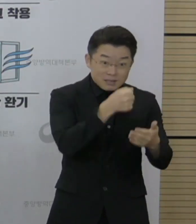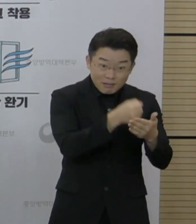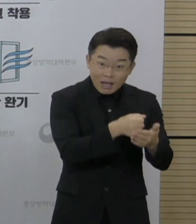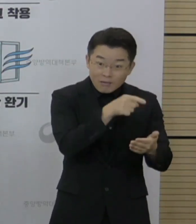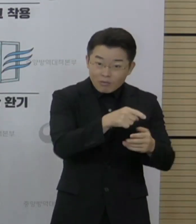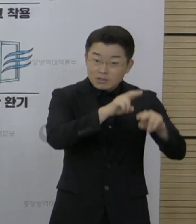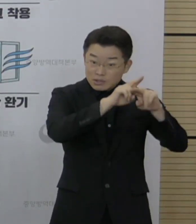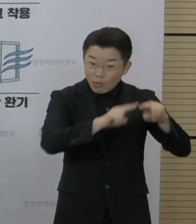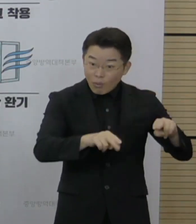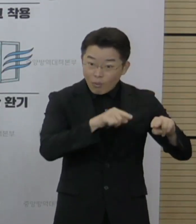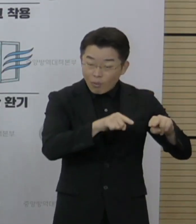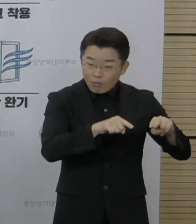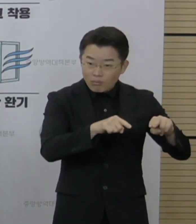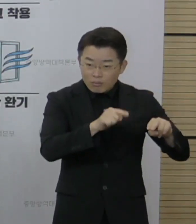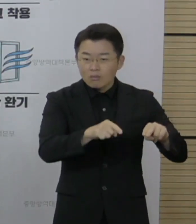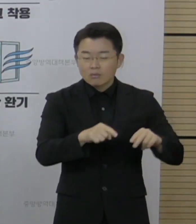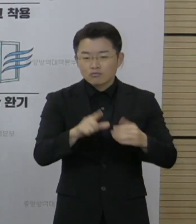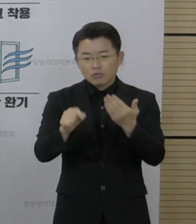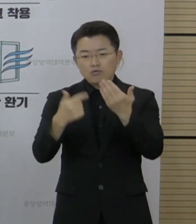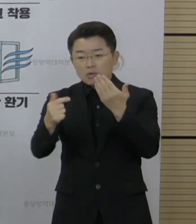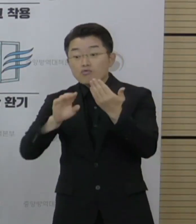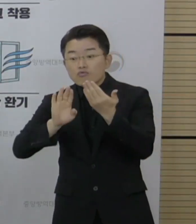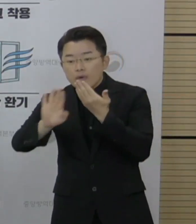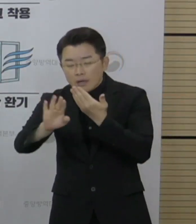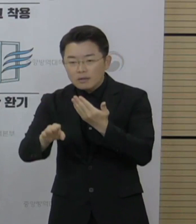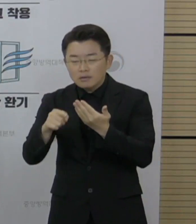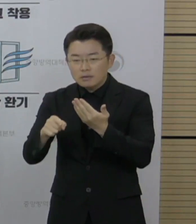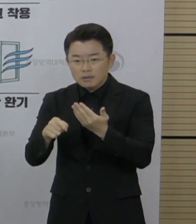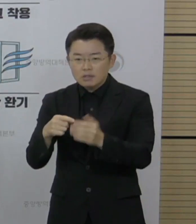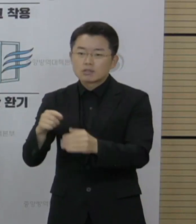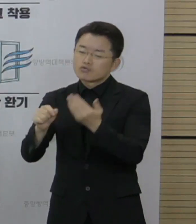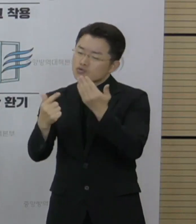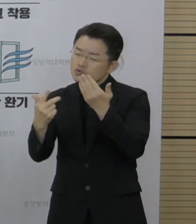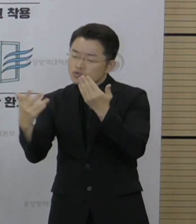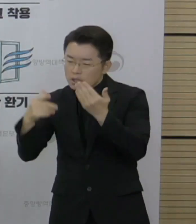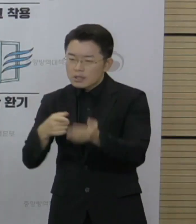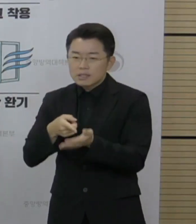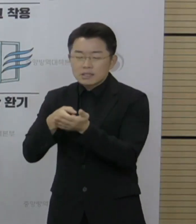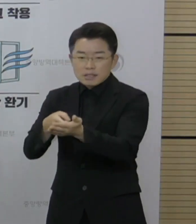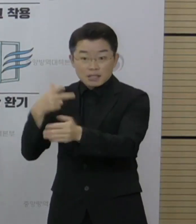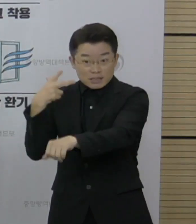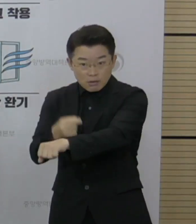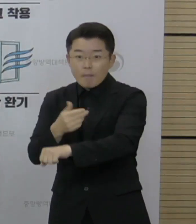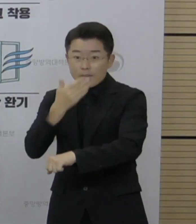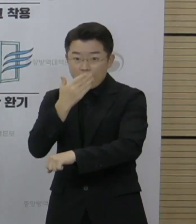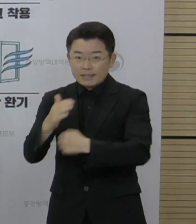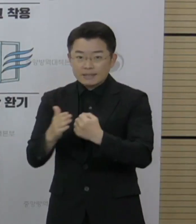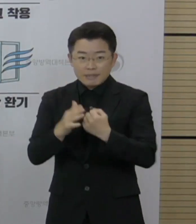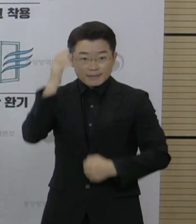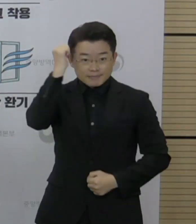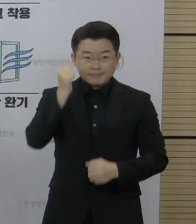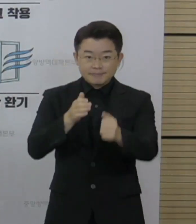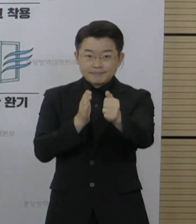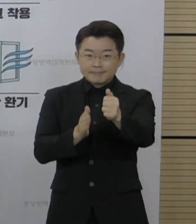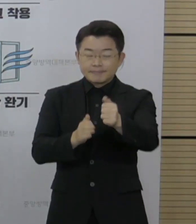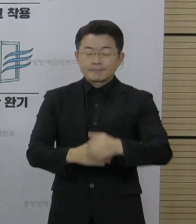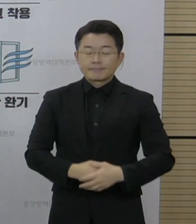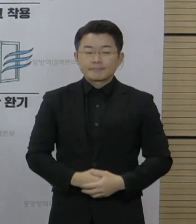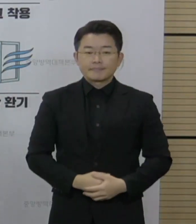취소할 경우 에도 9월 6일 이후 로만 제 이야기 가능하다는 점 유의하여 주시기 바랍니다